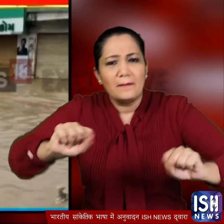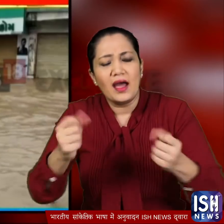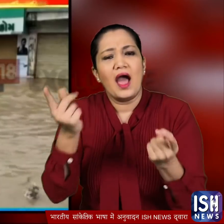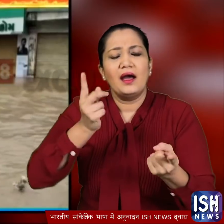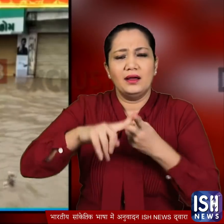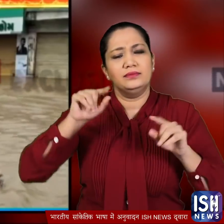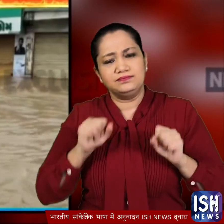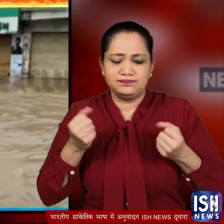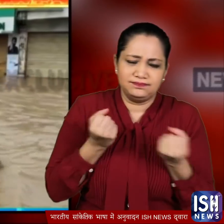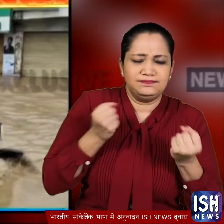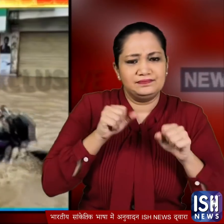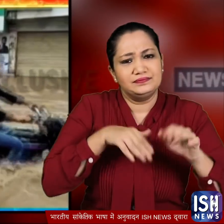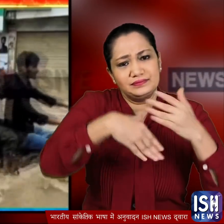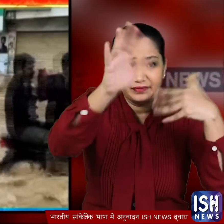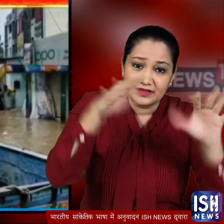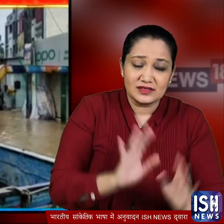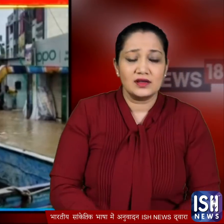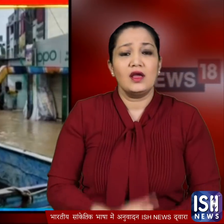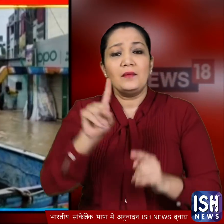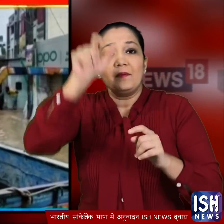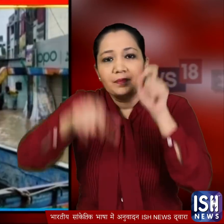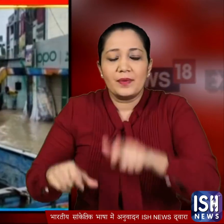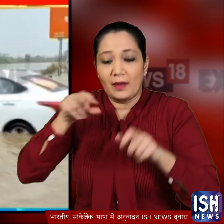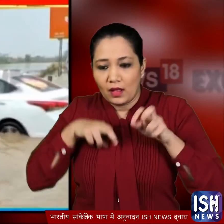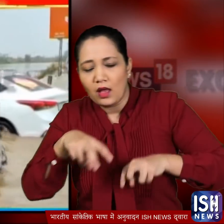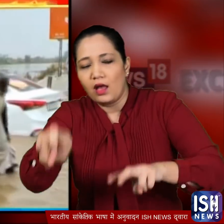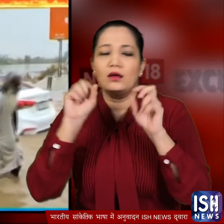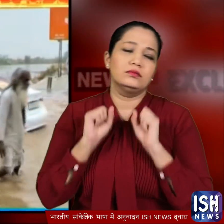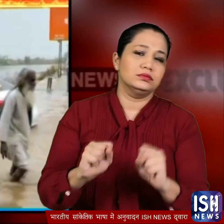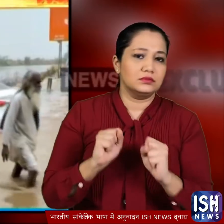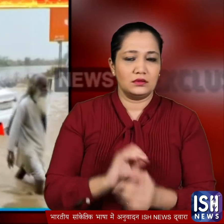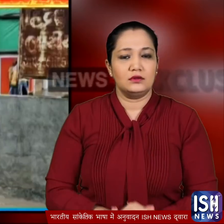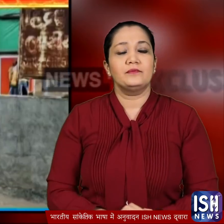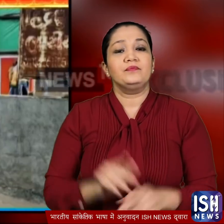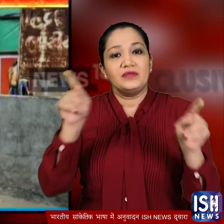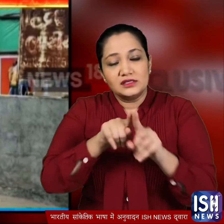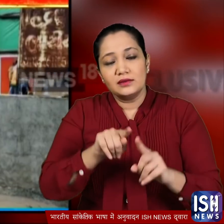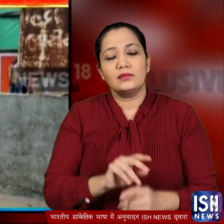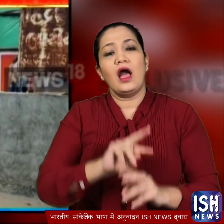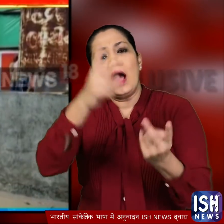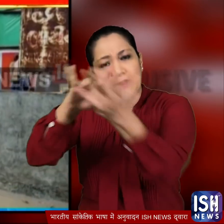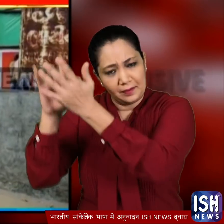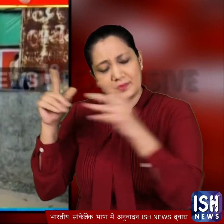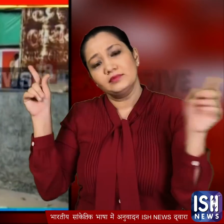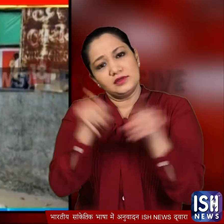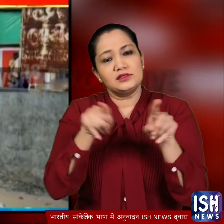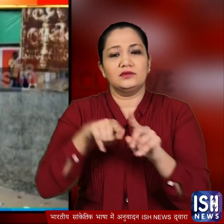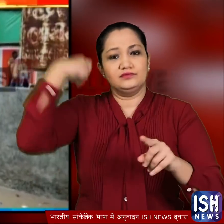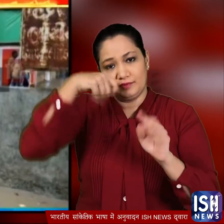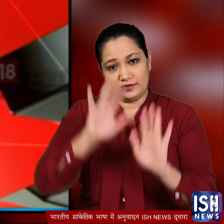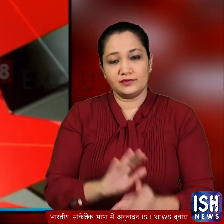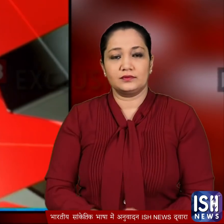तो किसी तरह पानी में डूबी सड़कों को पार कर गईं, लेकिन पैदल चलने वालों की हालत खराब हो गई। इसी तरह की तस्वीरें कई और जिलों से भी सामने